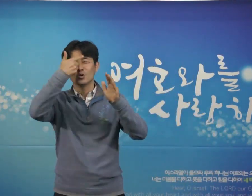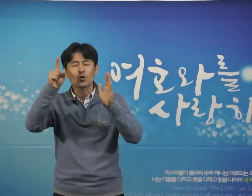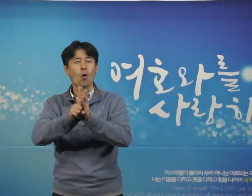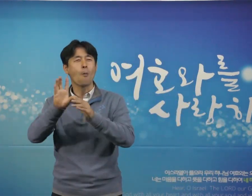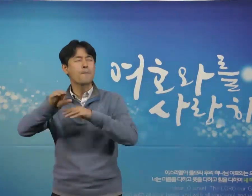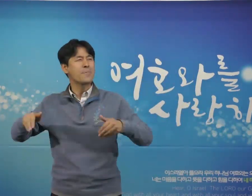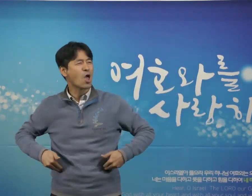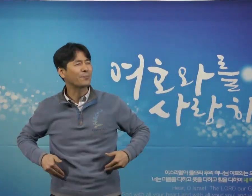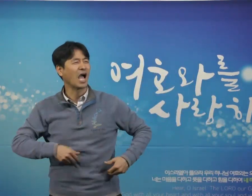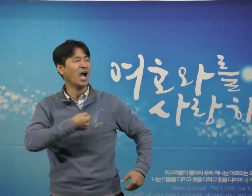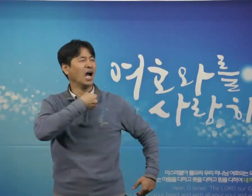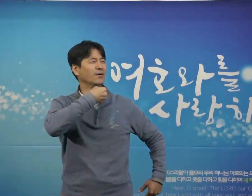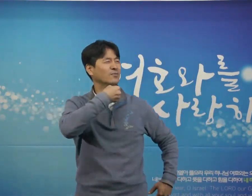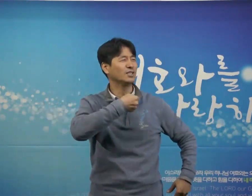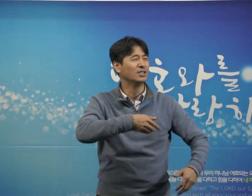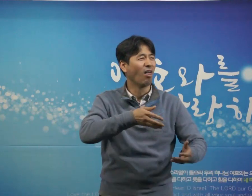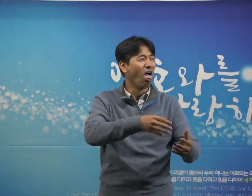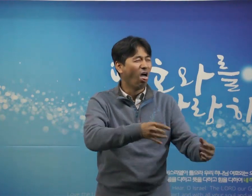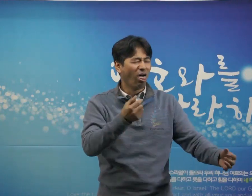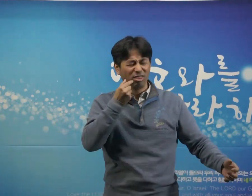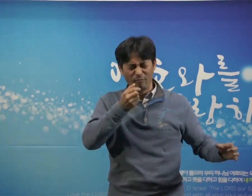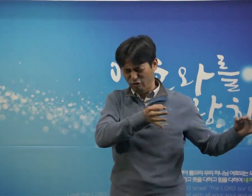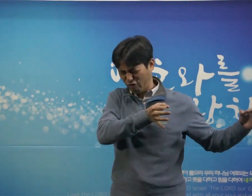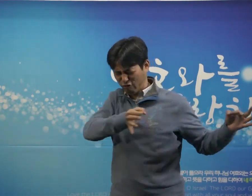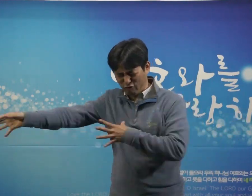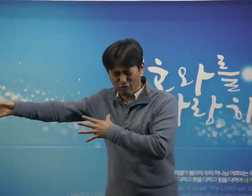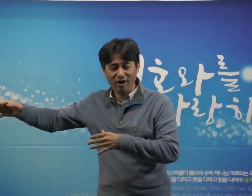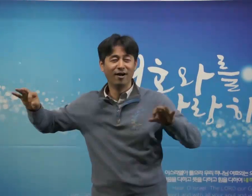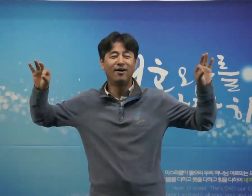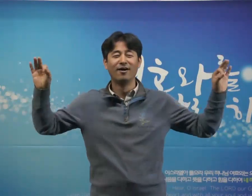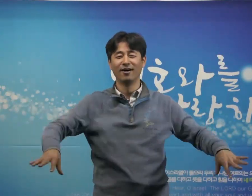노인들을 홍보하고 또 기독교 방송을 홍보해줄